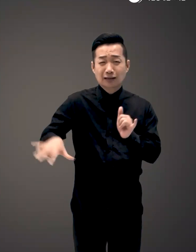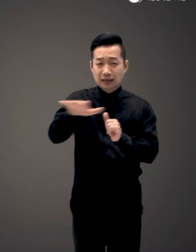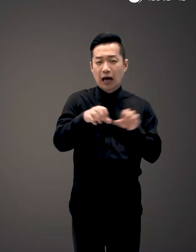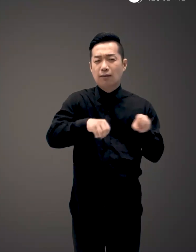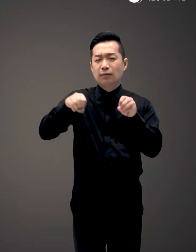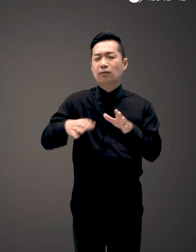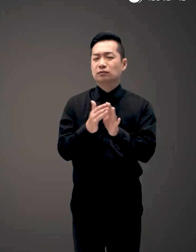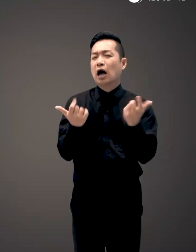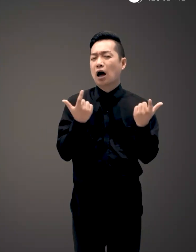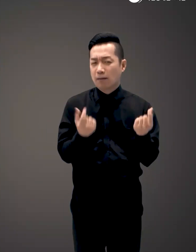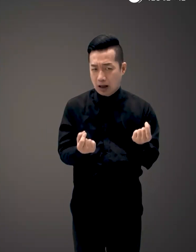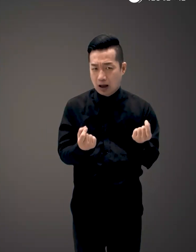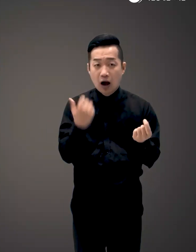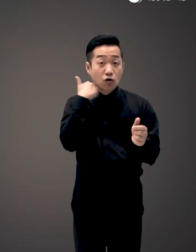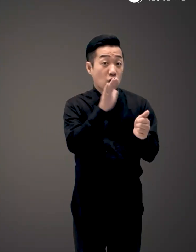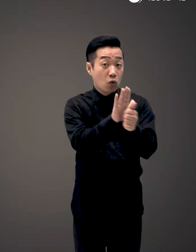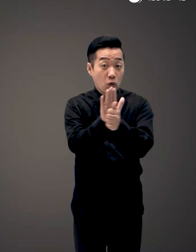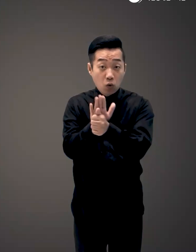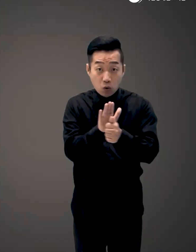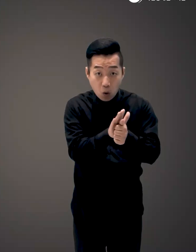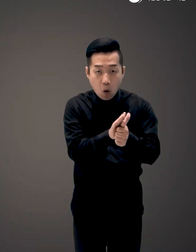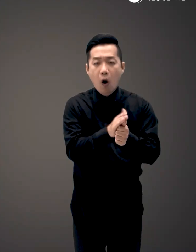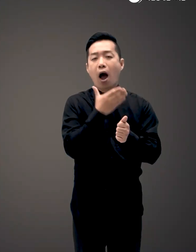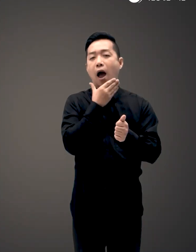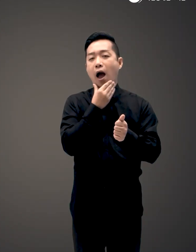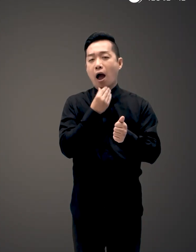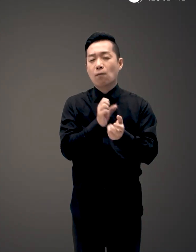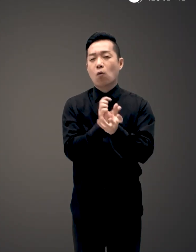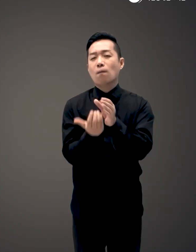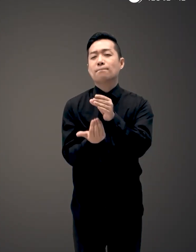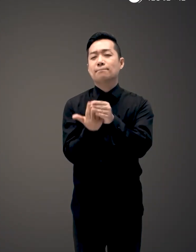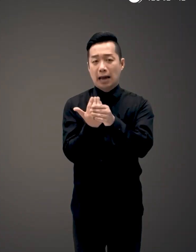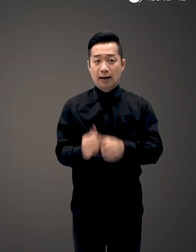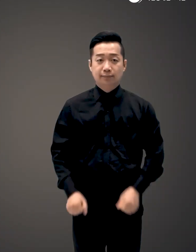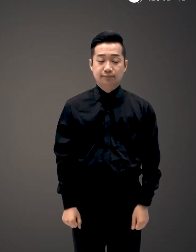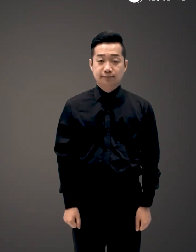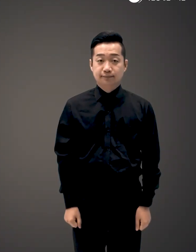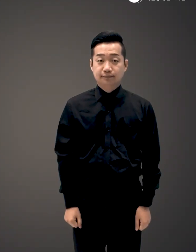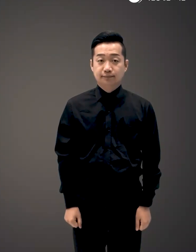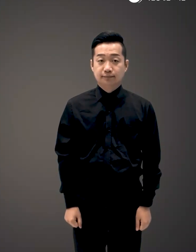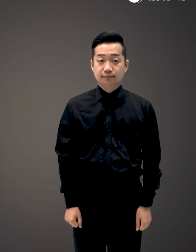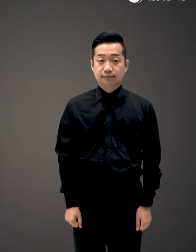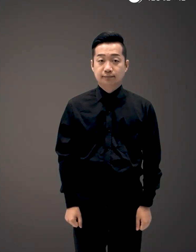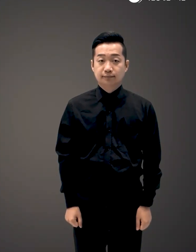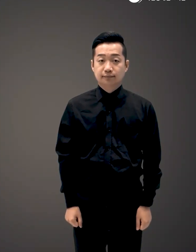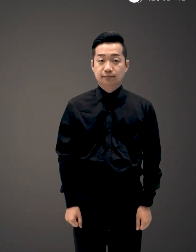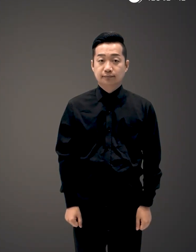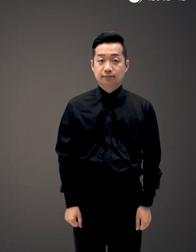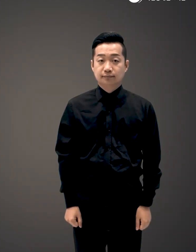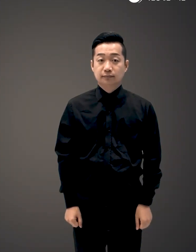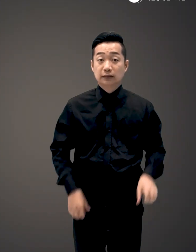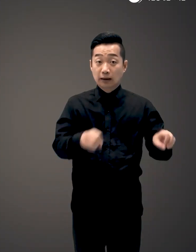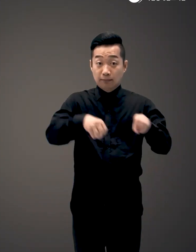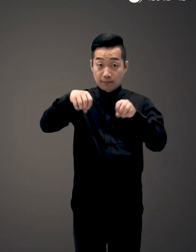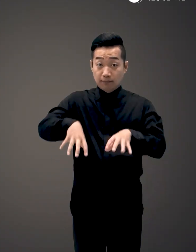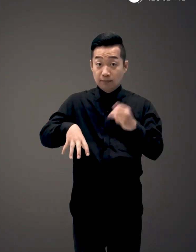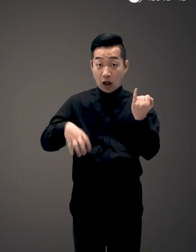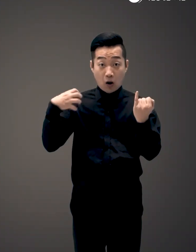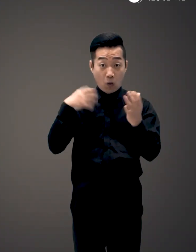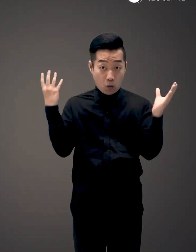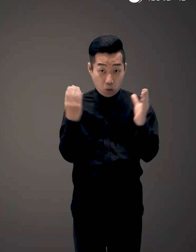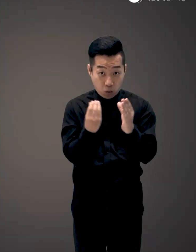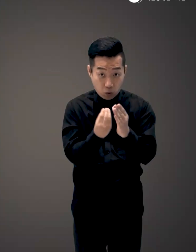사람은 누구나 마법사야. 누군가를 도와주면 행복의 꽃이 피어나. 그리고 마녀의